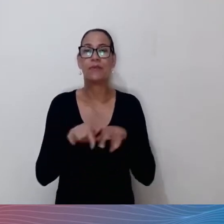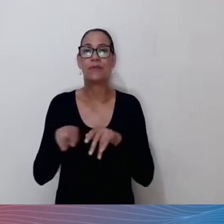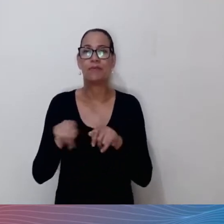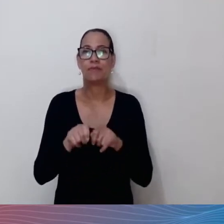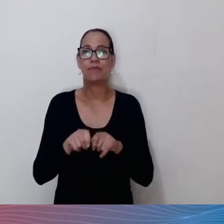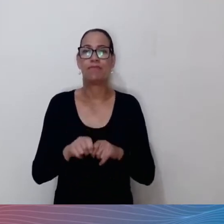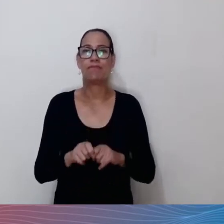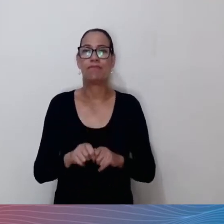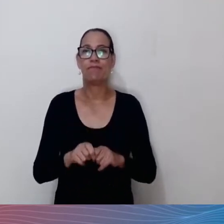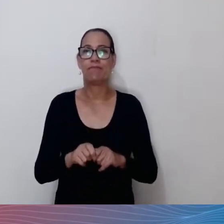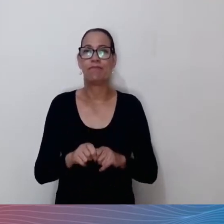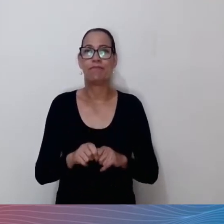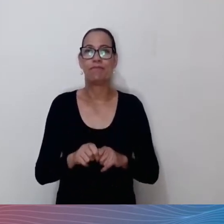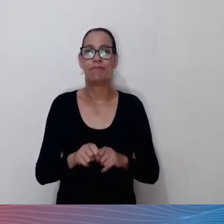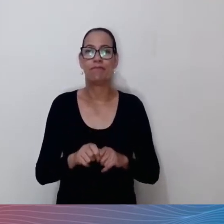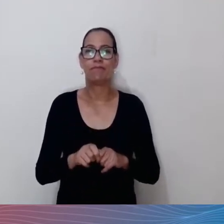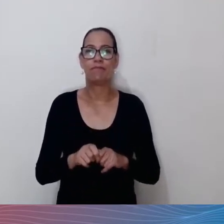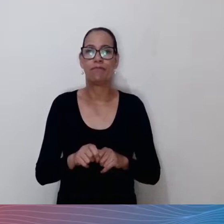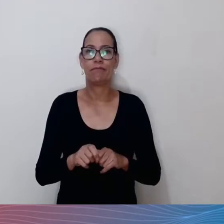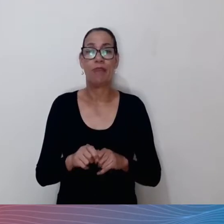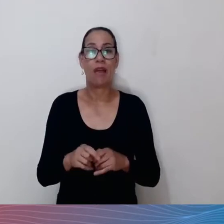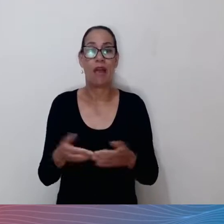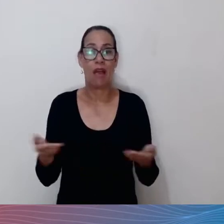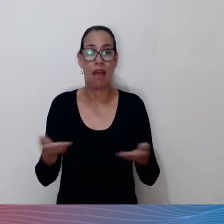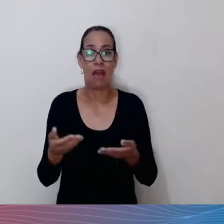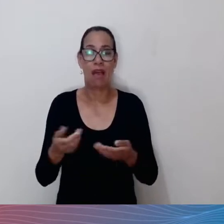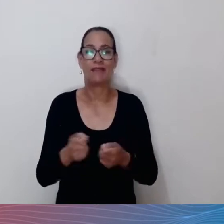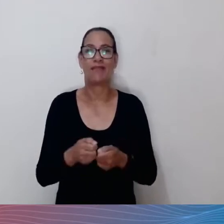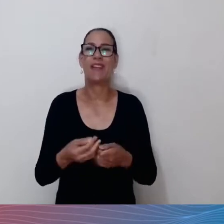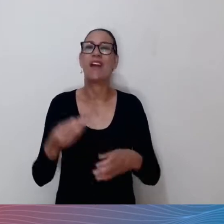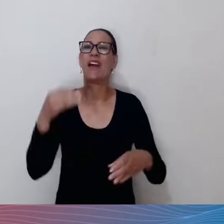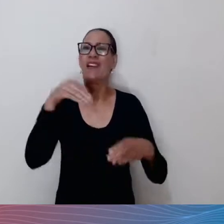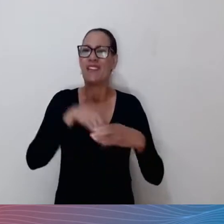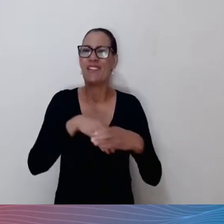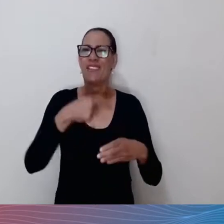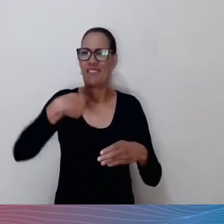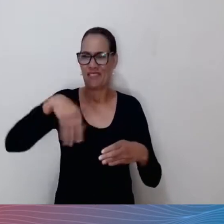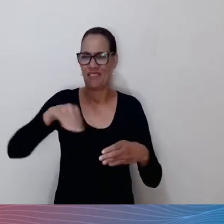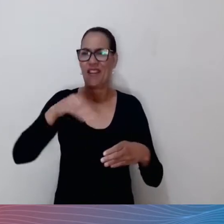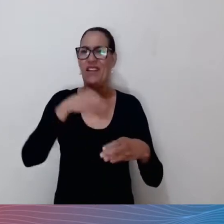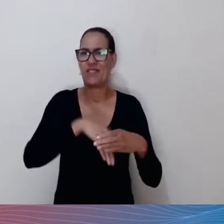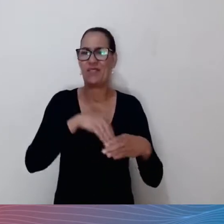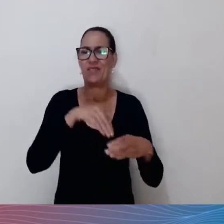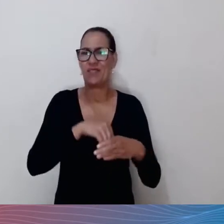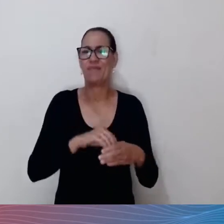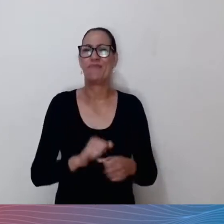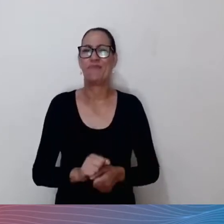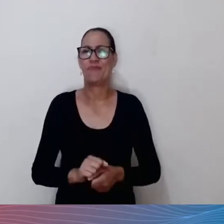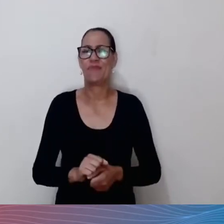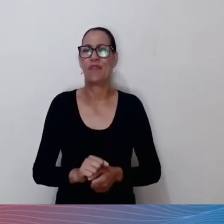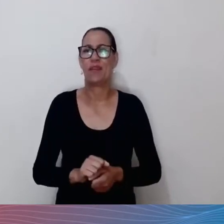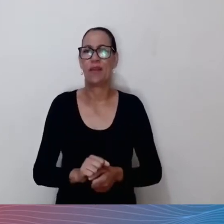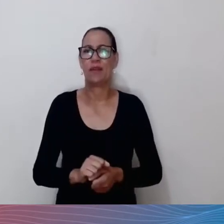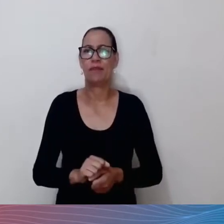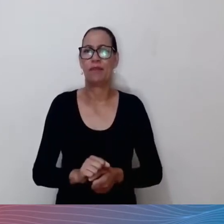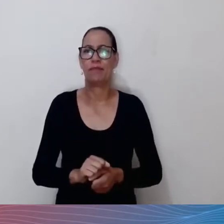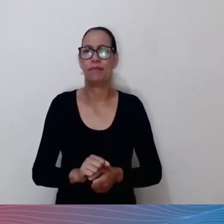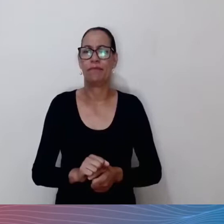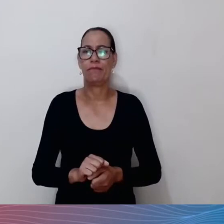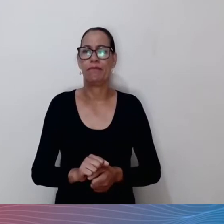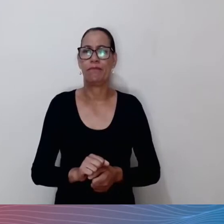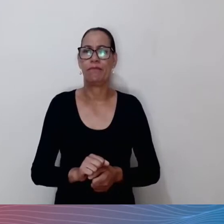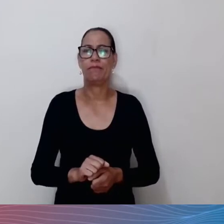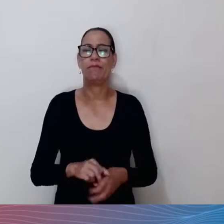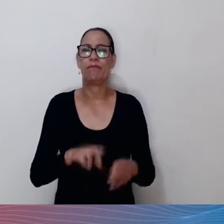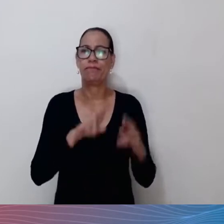o seu dever cívico, para fazer a sua votação de acordo com a sua visão, sua